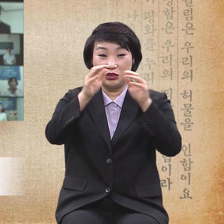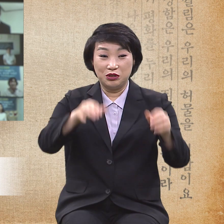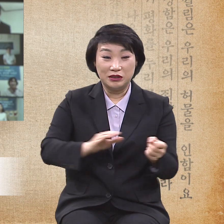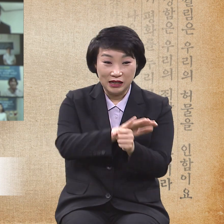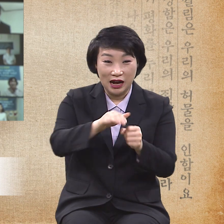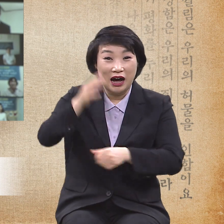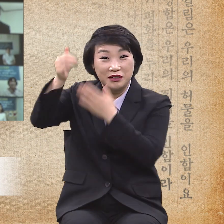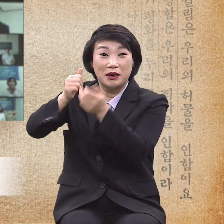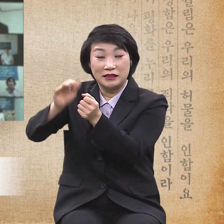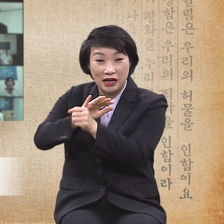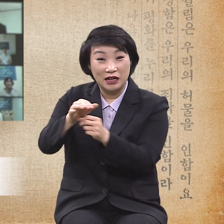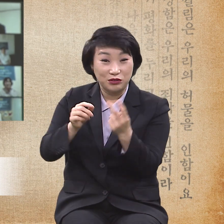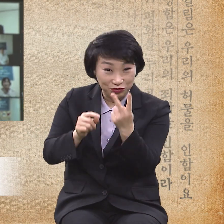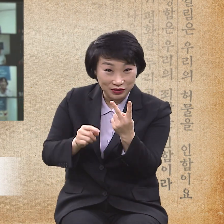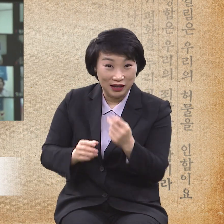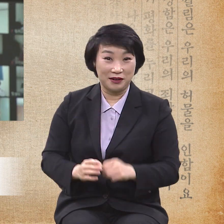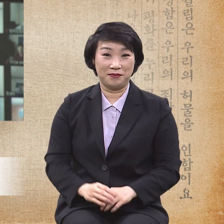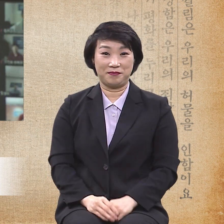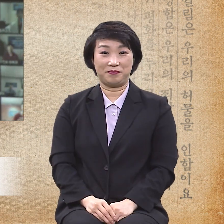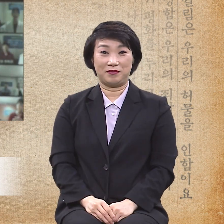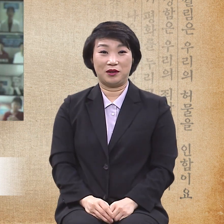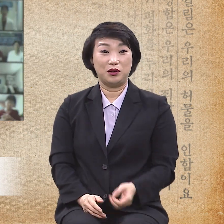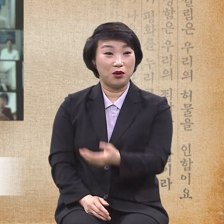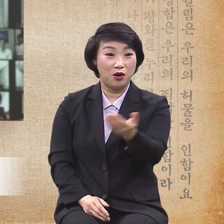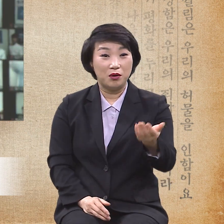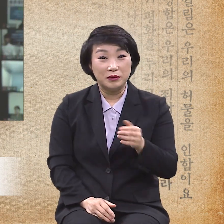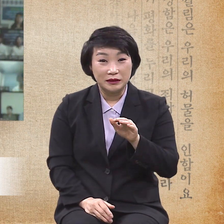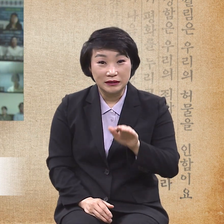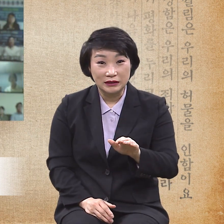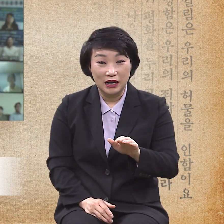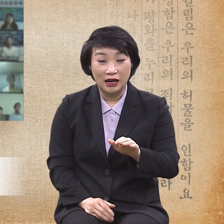이웃사랑과 하나님 사랑. 응? 그러니까 보세요.